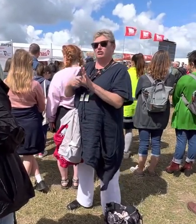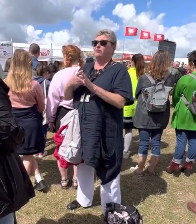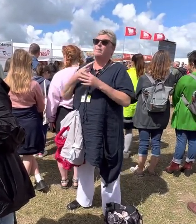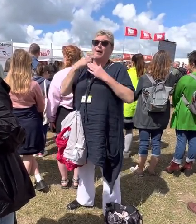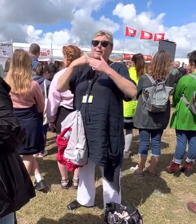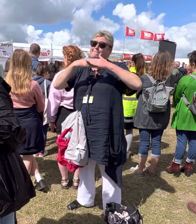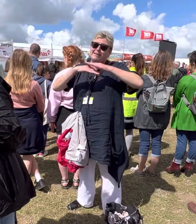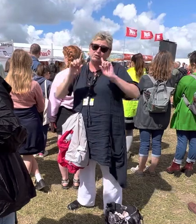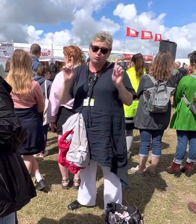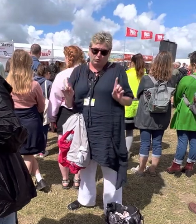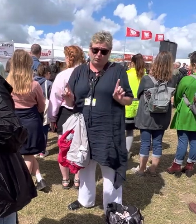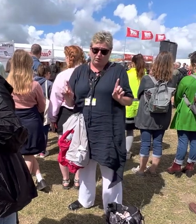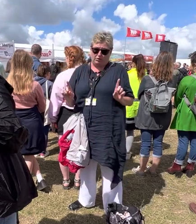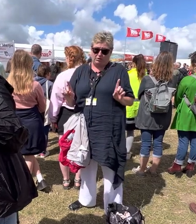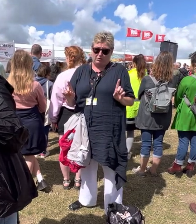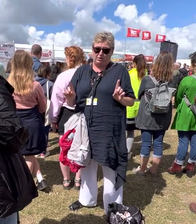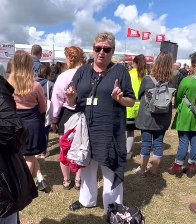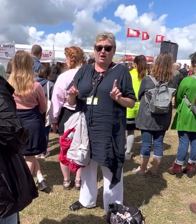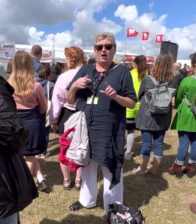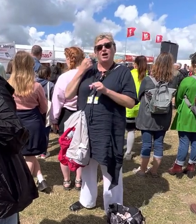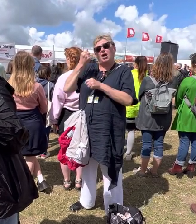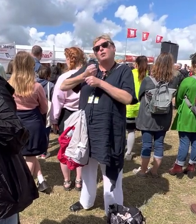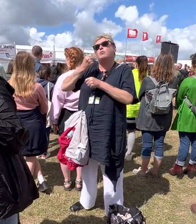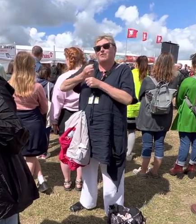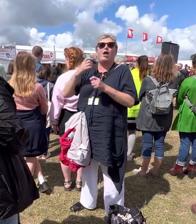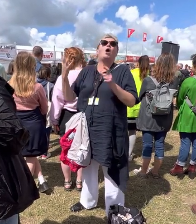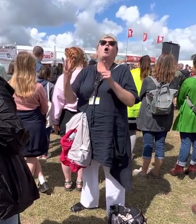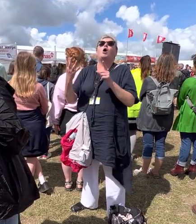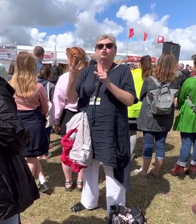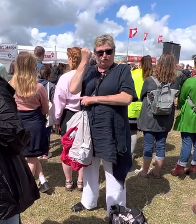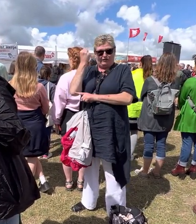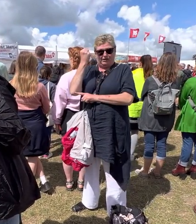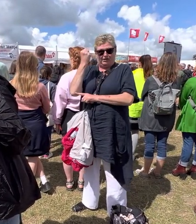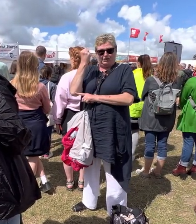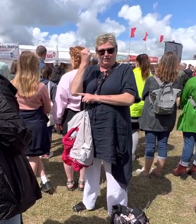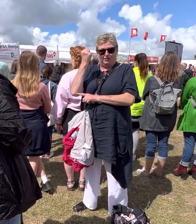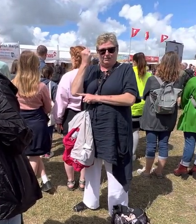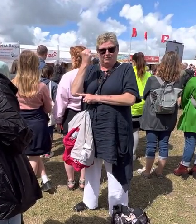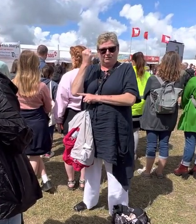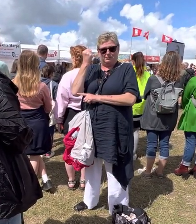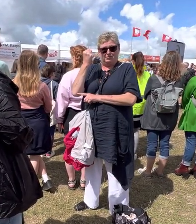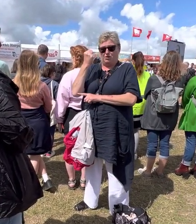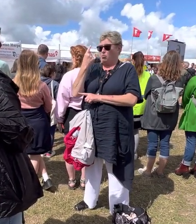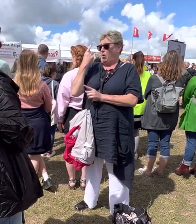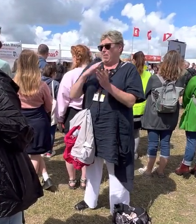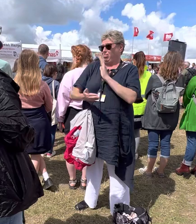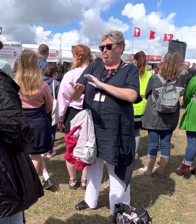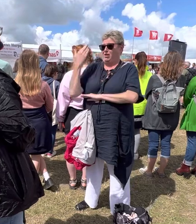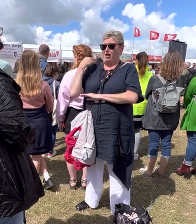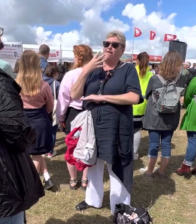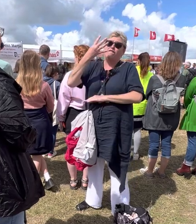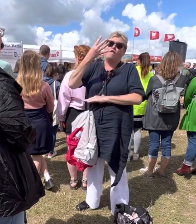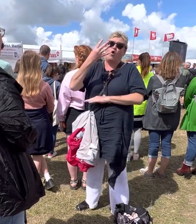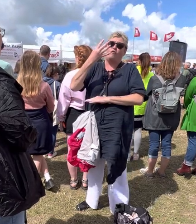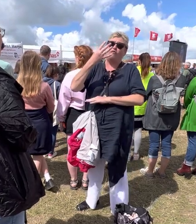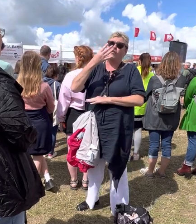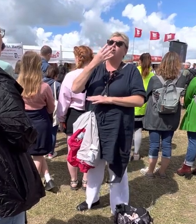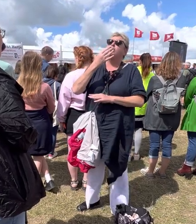gyfeillion yw mae ymgyrchu'n llwyddo. Fi synion yn ôl ar bedwyddau'r Orffennaf, cyhoeddodd Llywodraeth